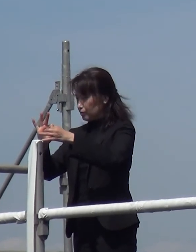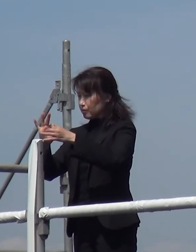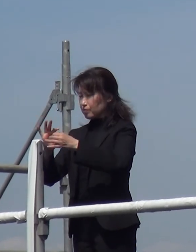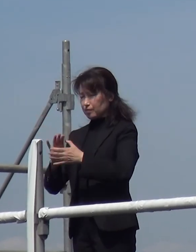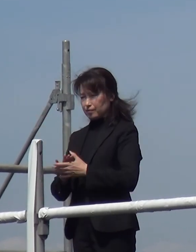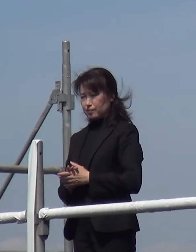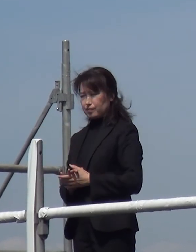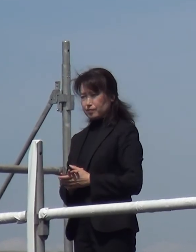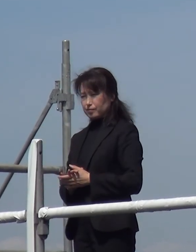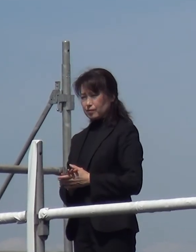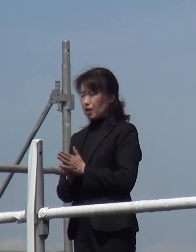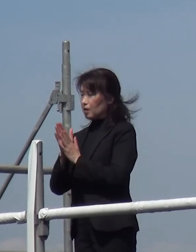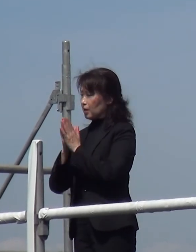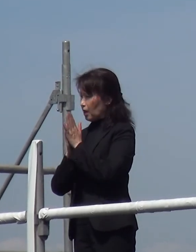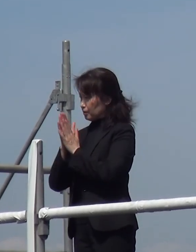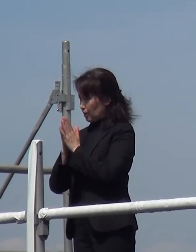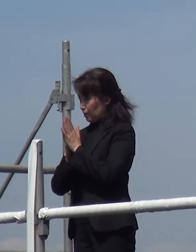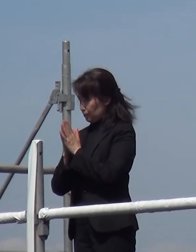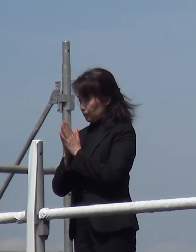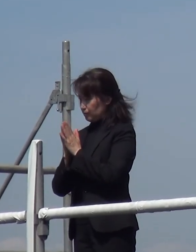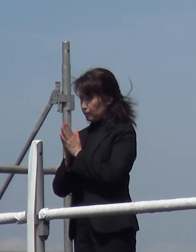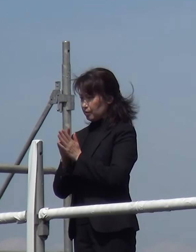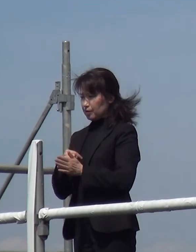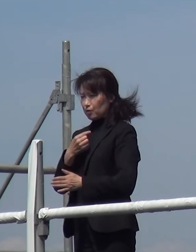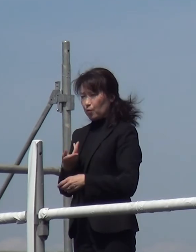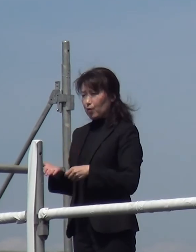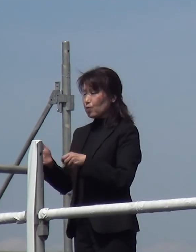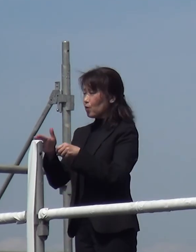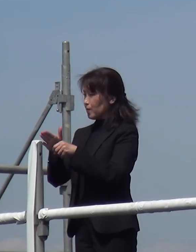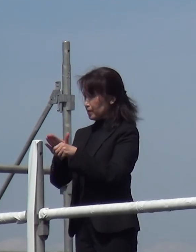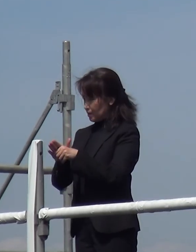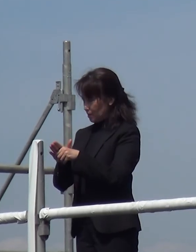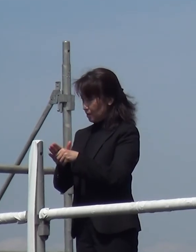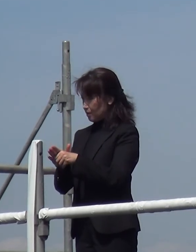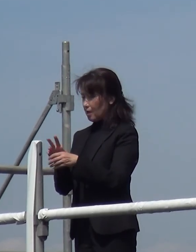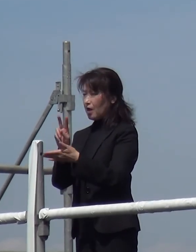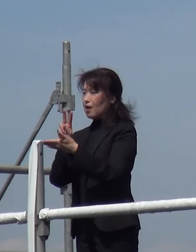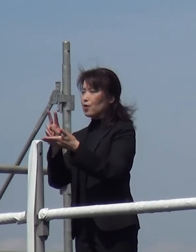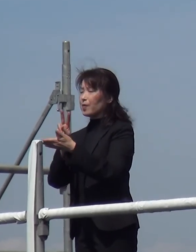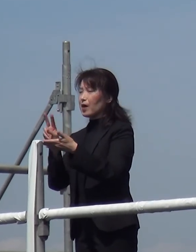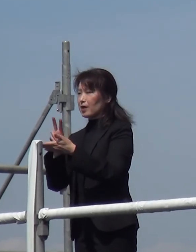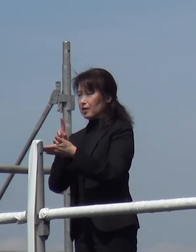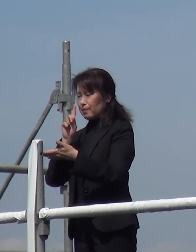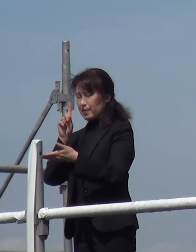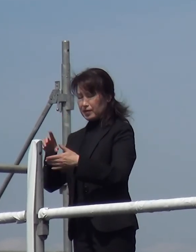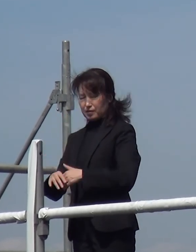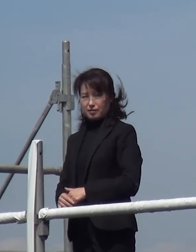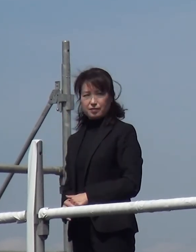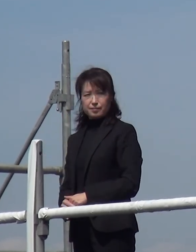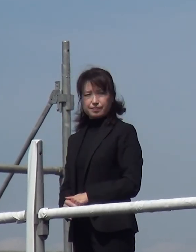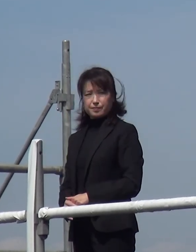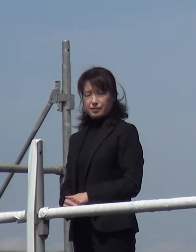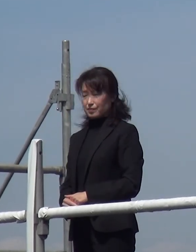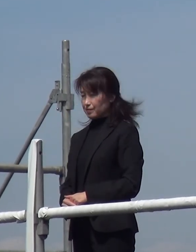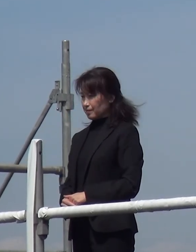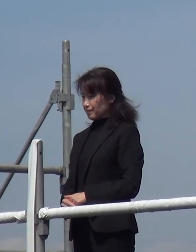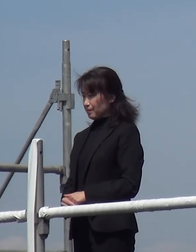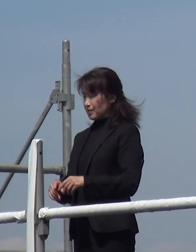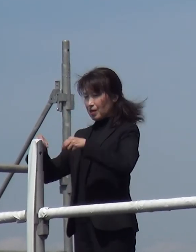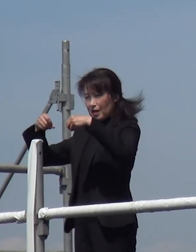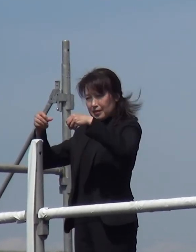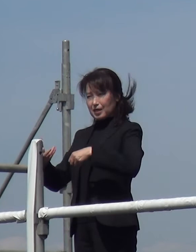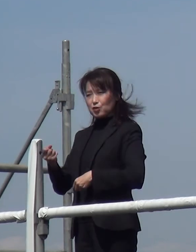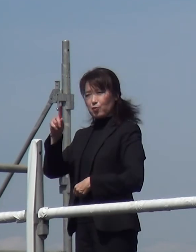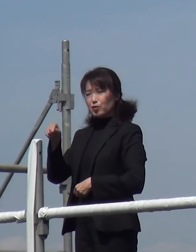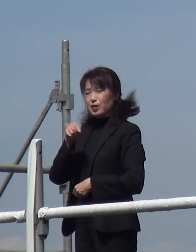と願っているという思いを込めて読み上げたいと思います。手元にお持ちの